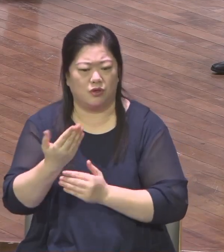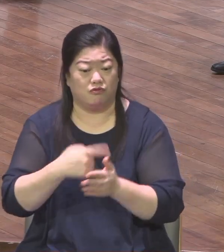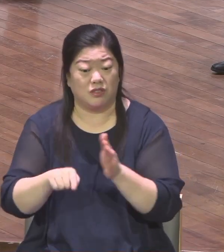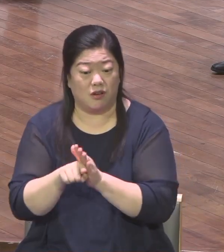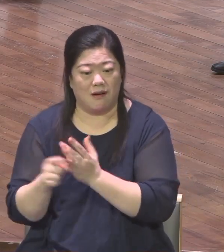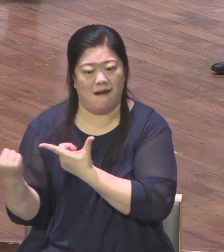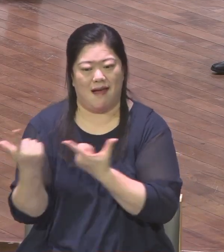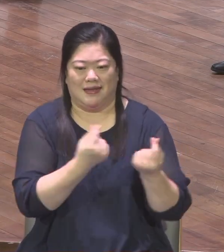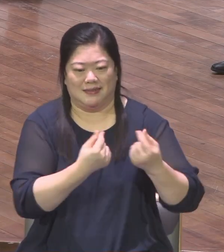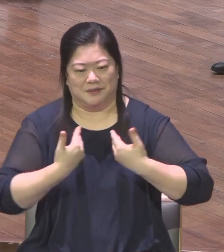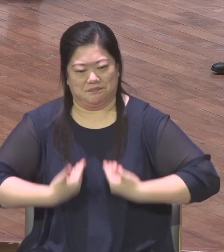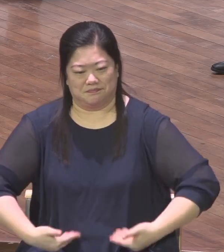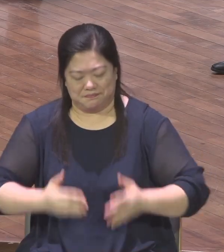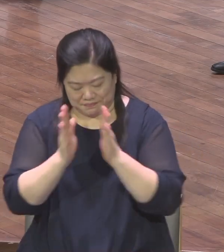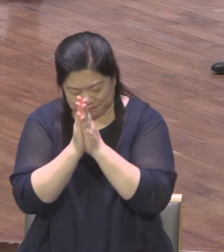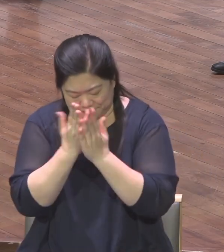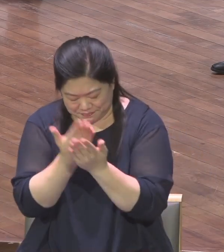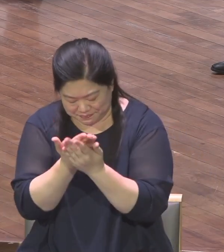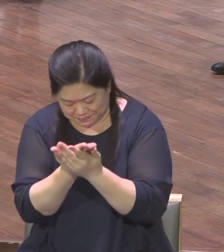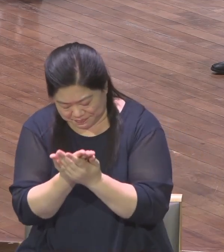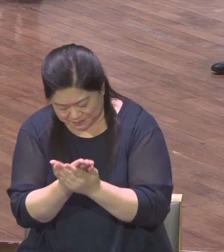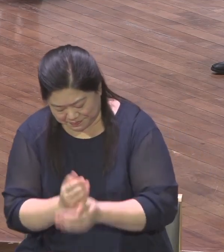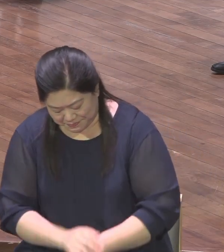주여 하면서 크게 외치기도 하겠습니다.